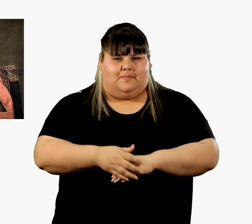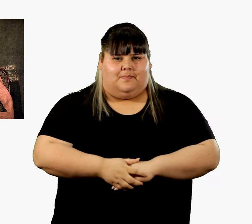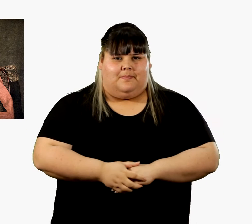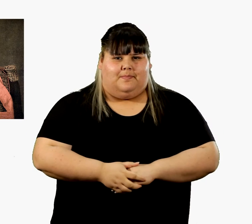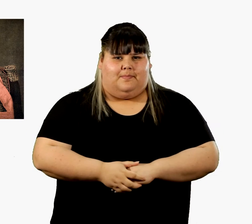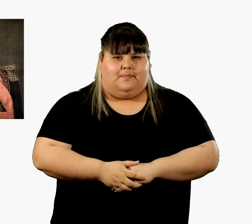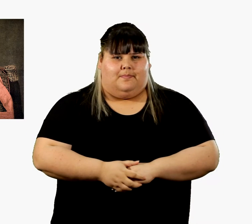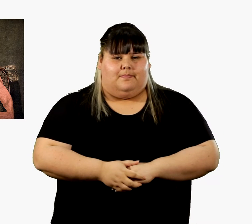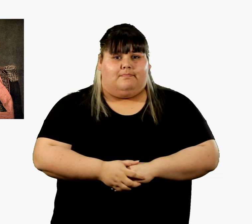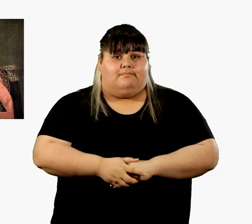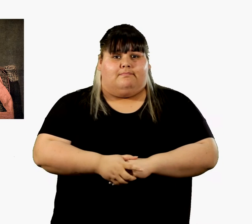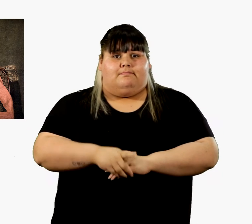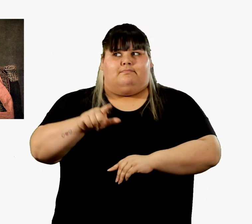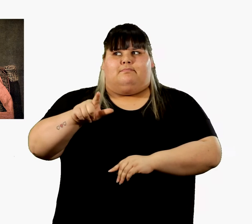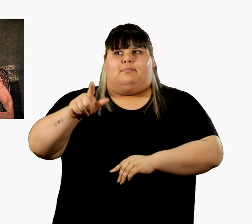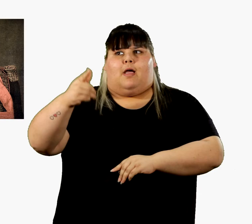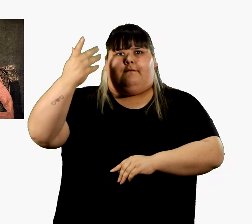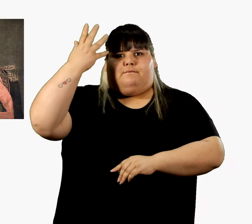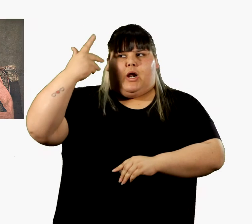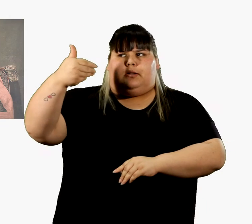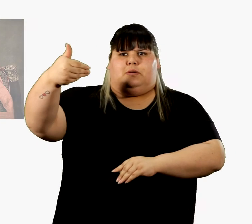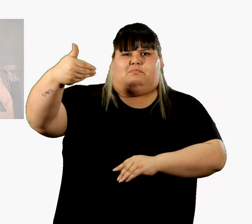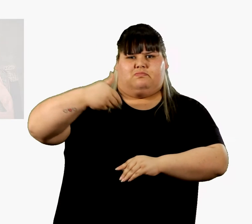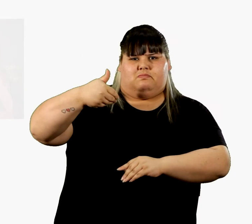que la demanda de francia sufrió un revés